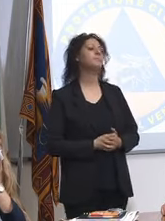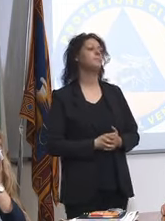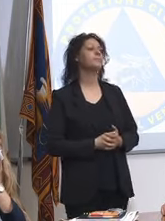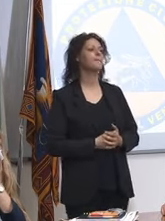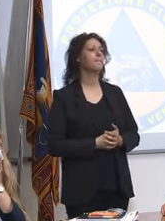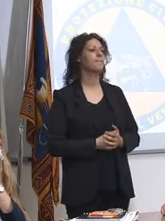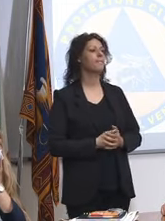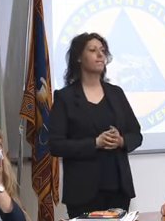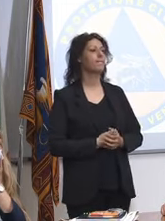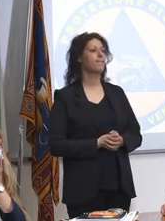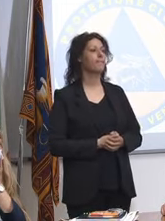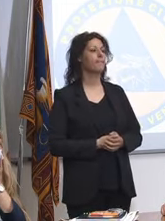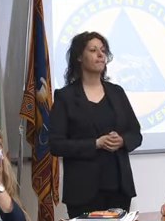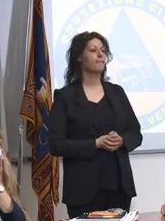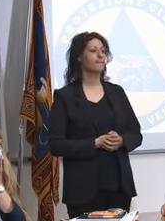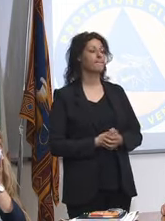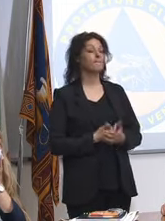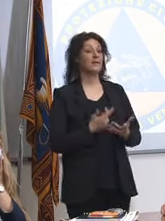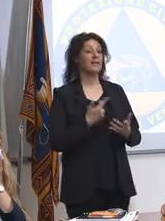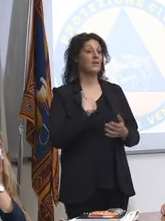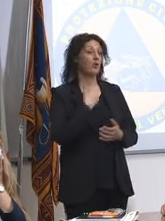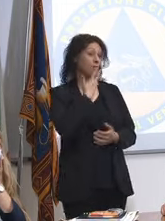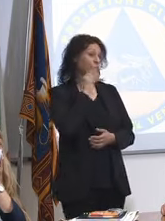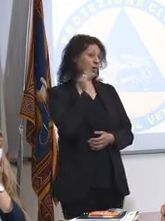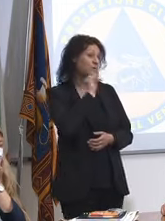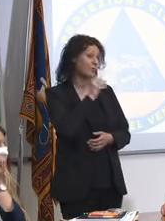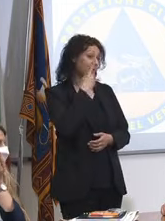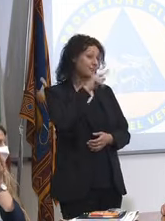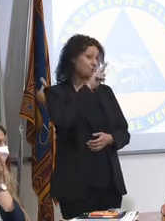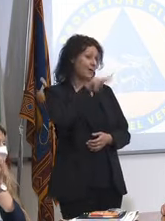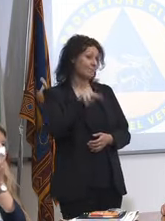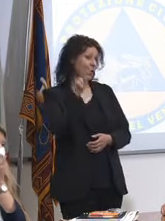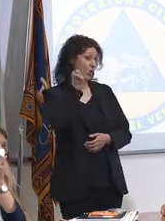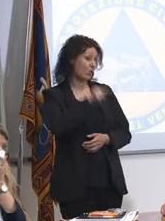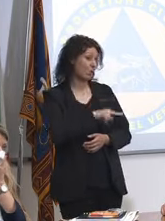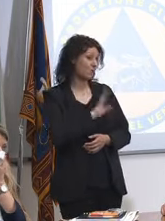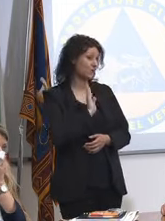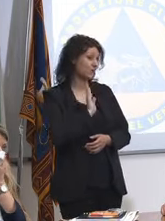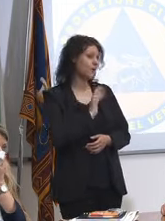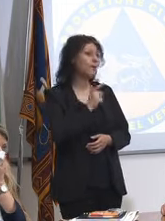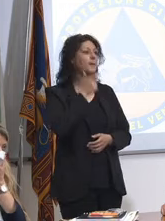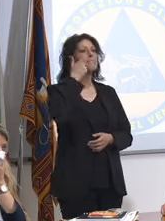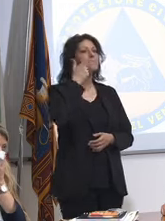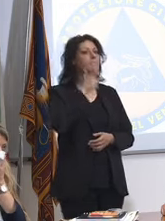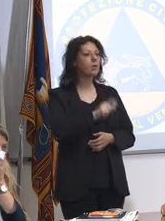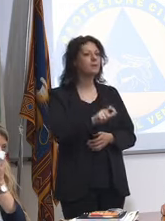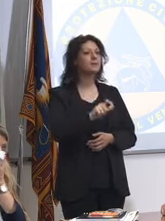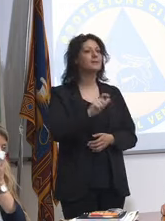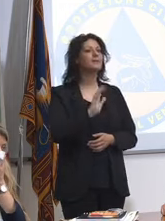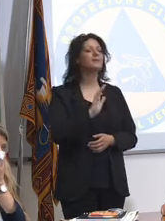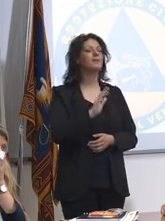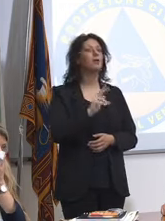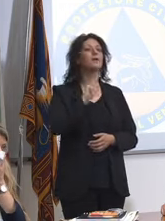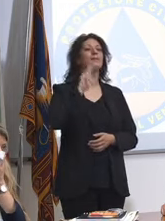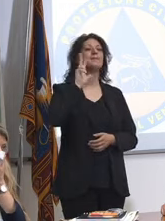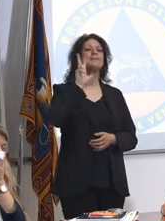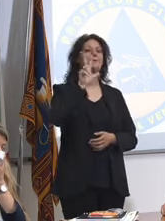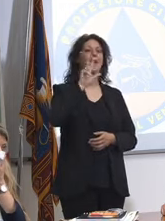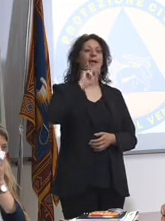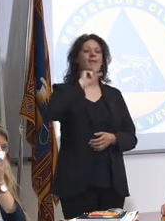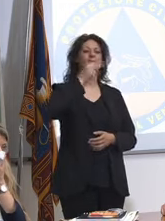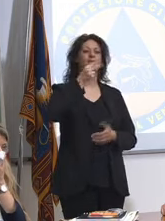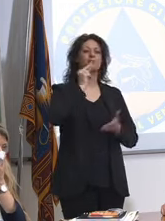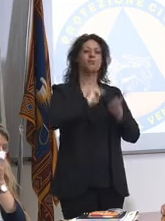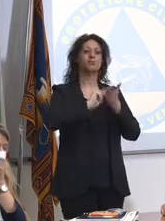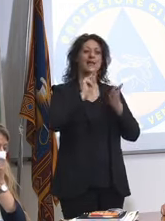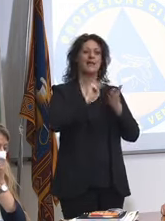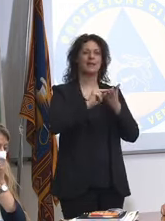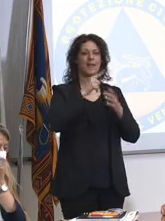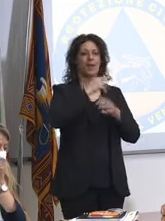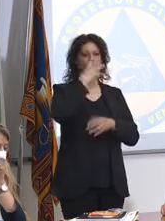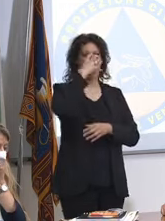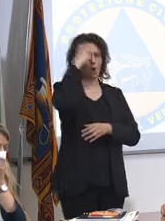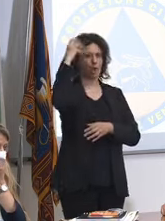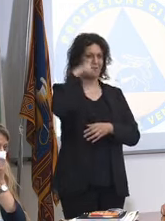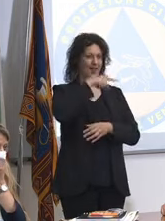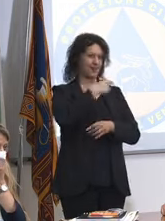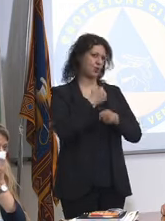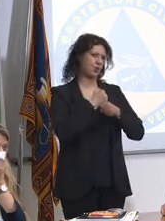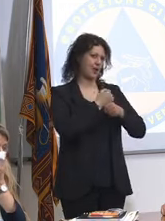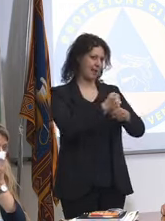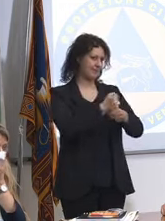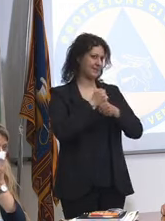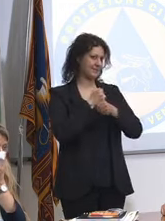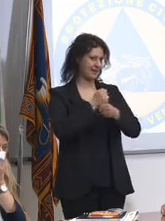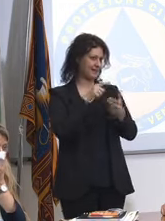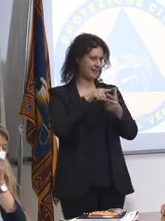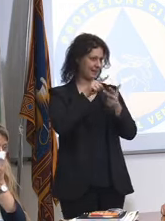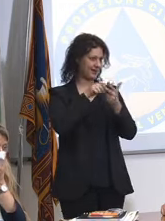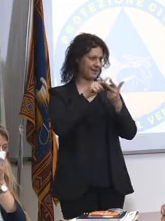no, no, io purtroppo gliela devo fare, nel senso che i tre sottosegretari che rappresentano il governo, prima di avviare la